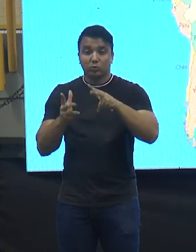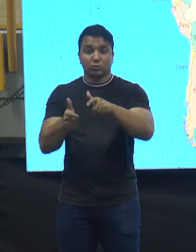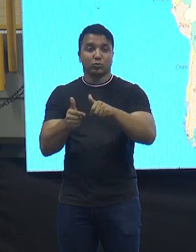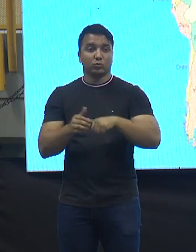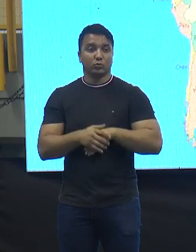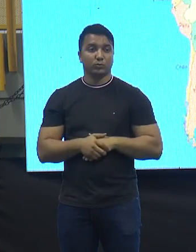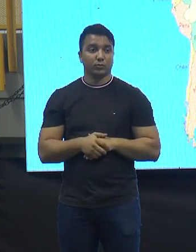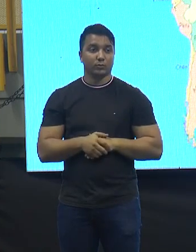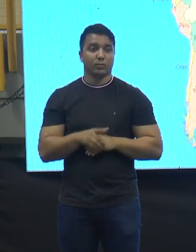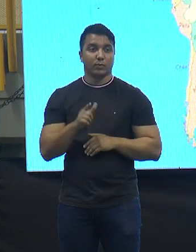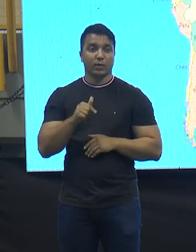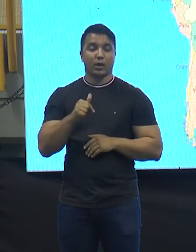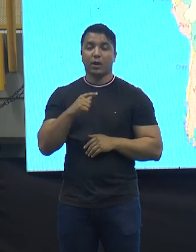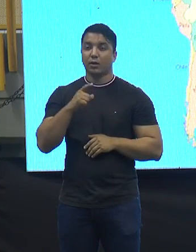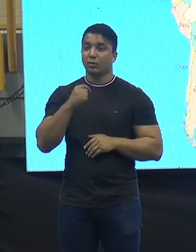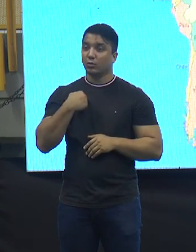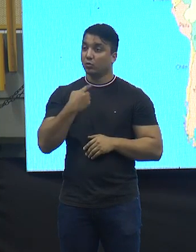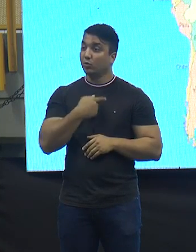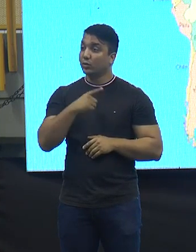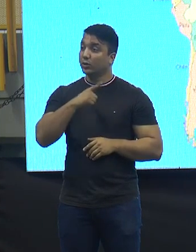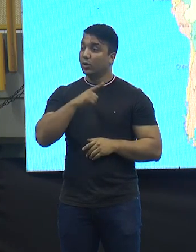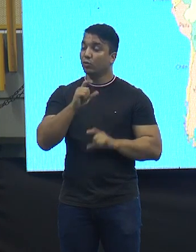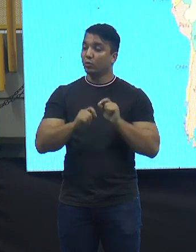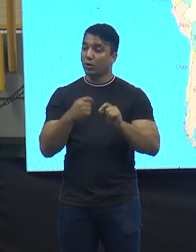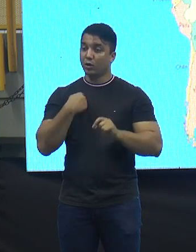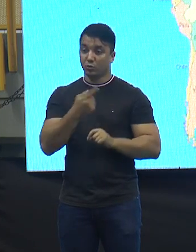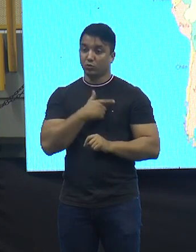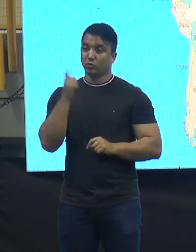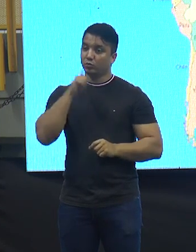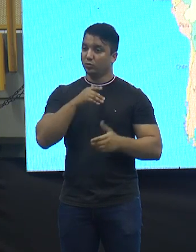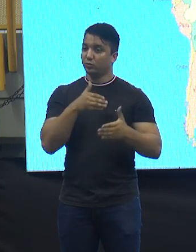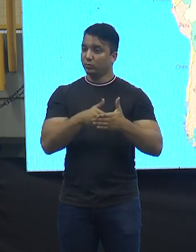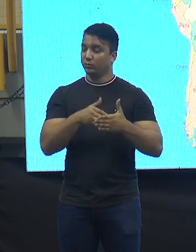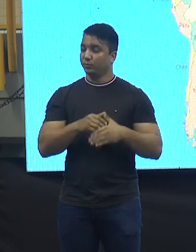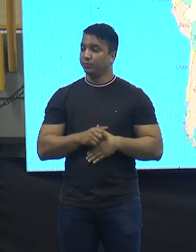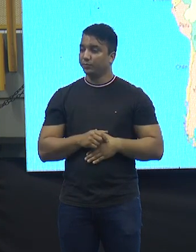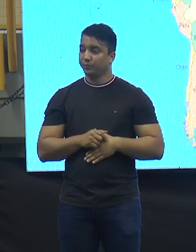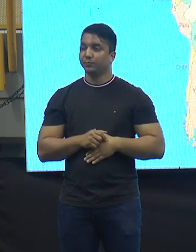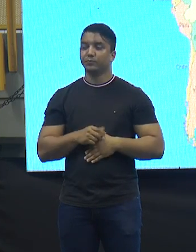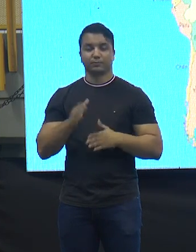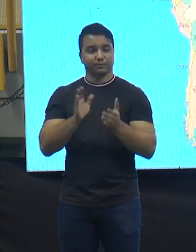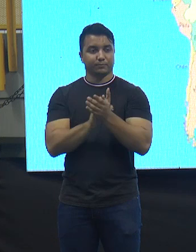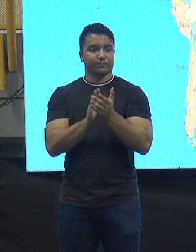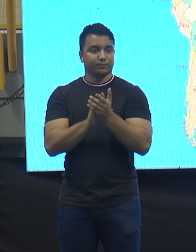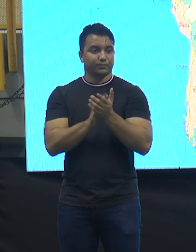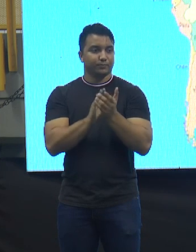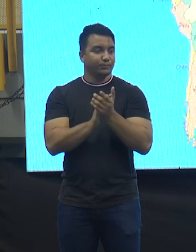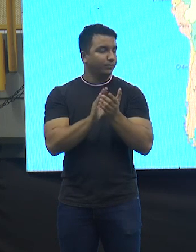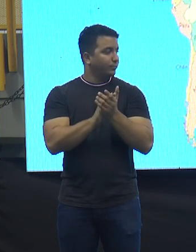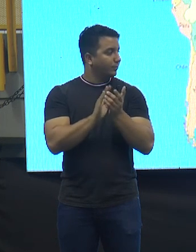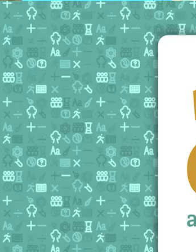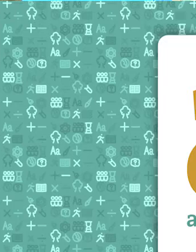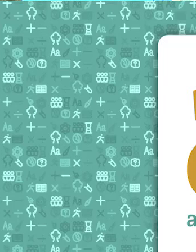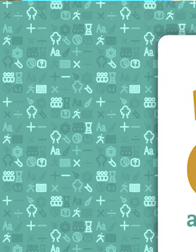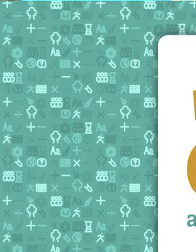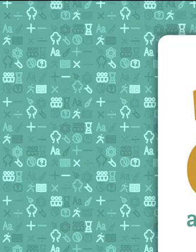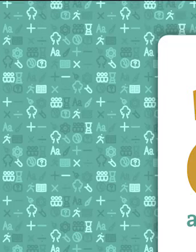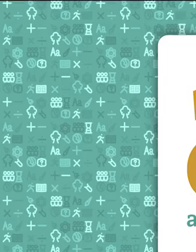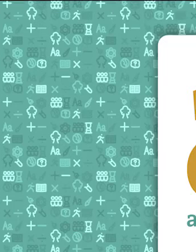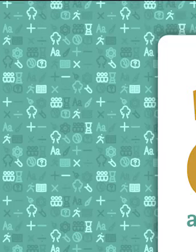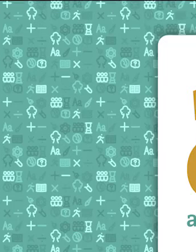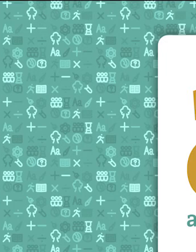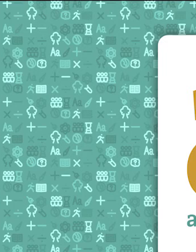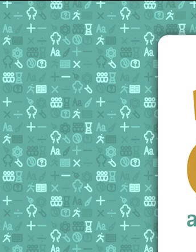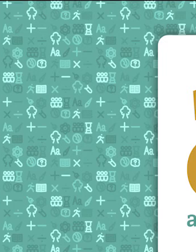mundo que a gente queira que a gente não consiga. Abraço, hein? Valeu, valeu, valeu, valeu, valeu.